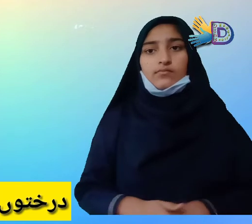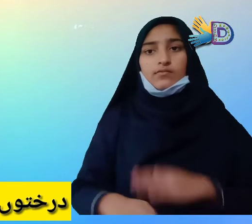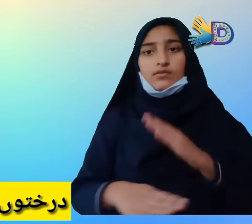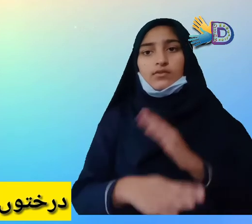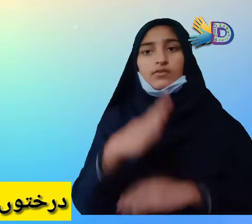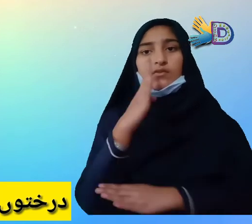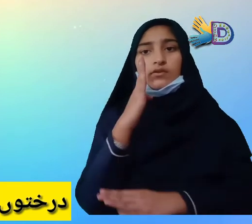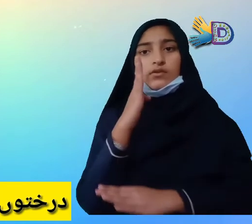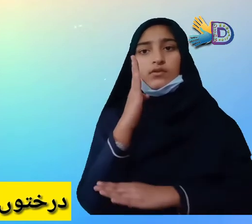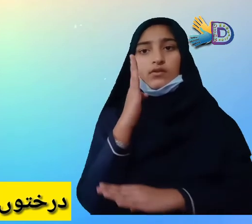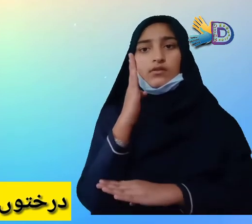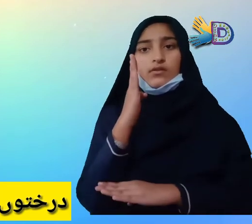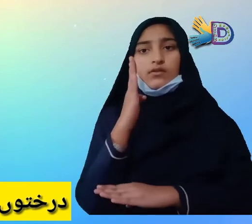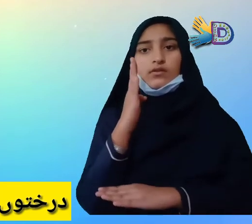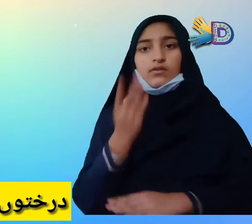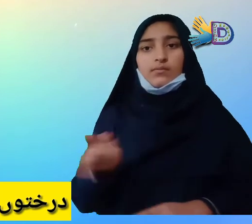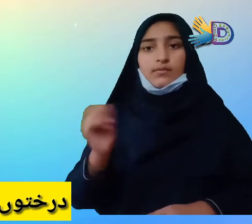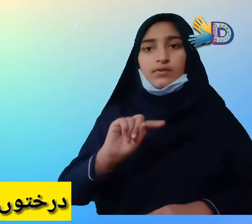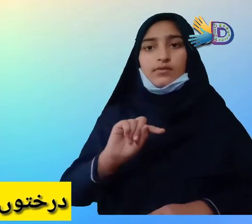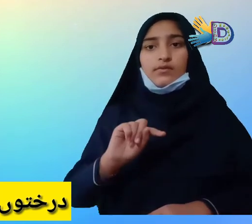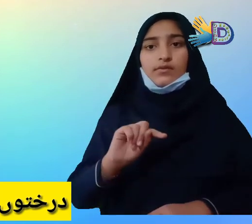दरख्तों पर